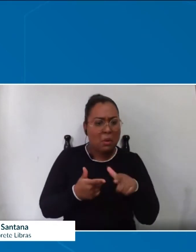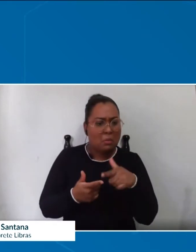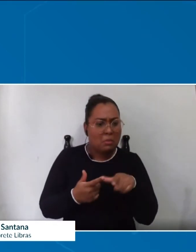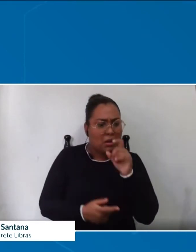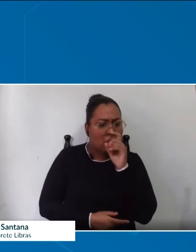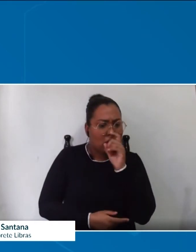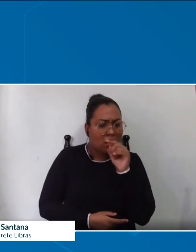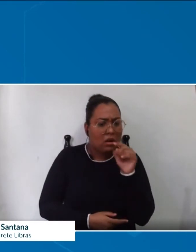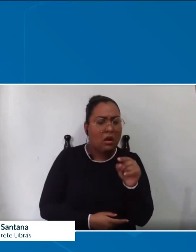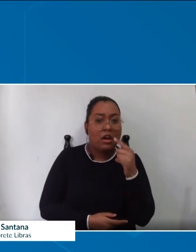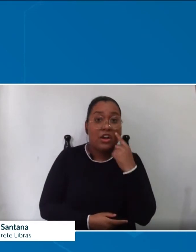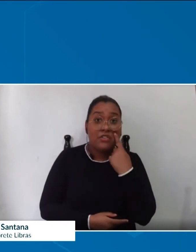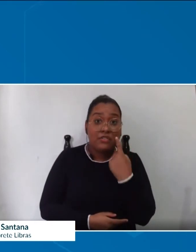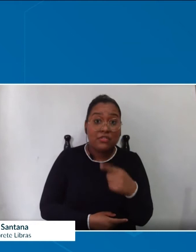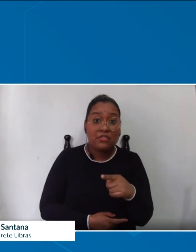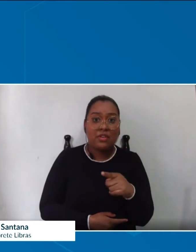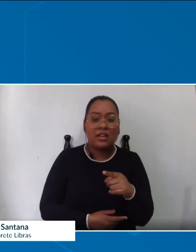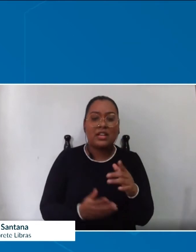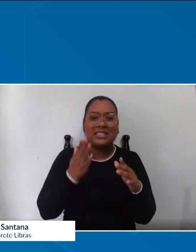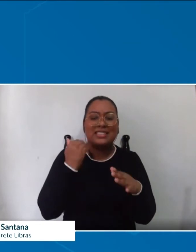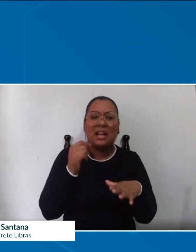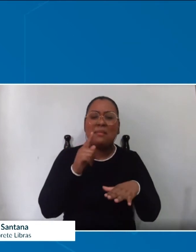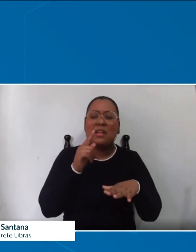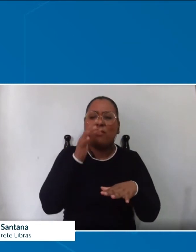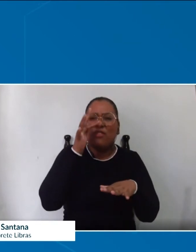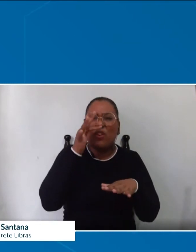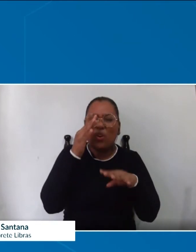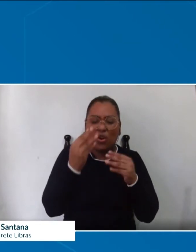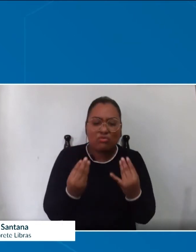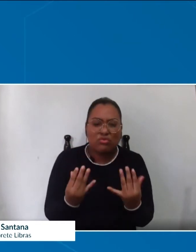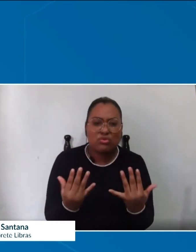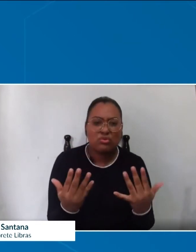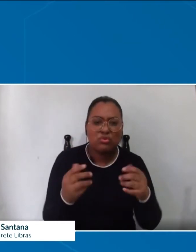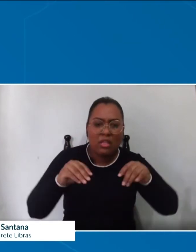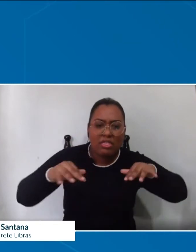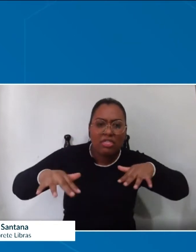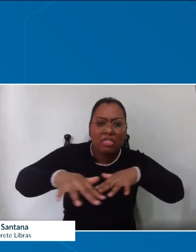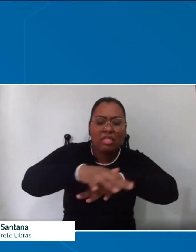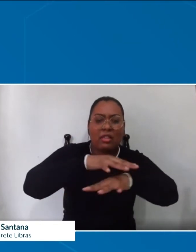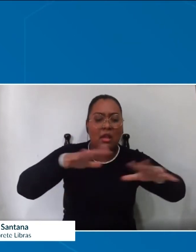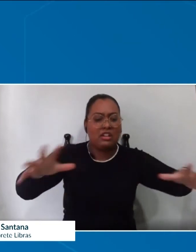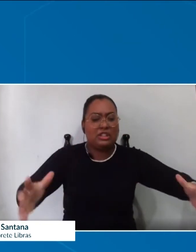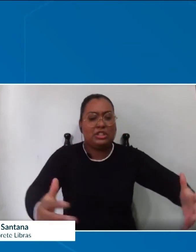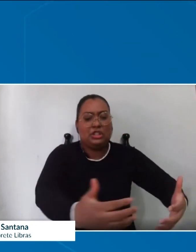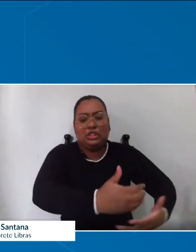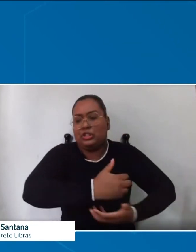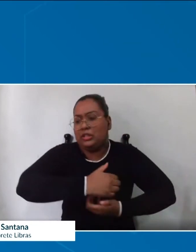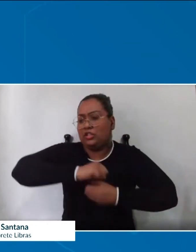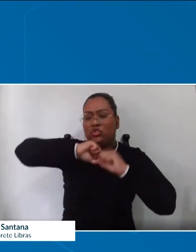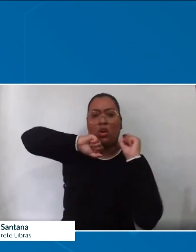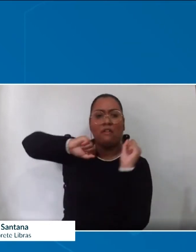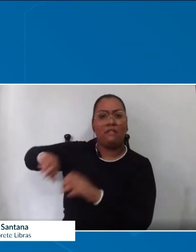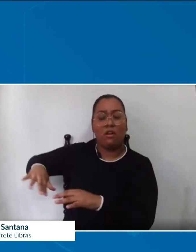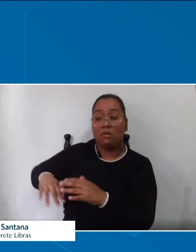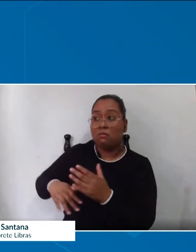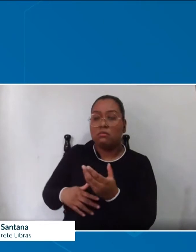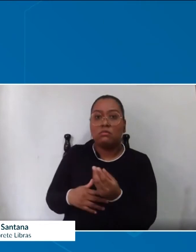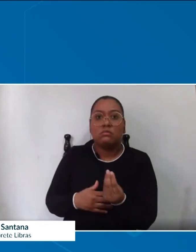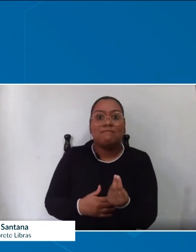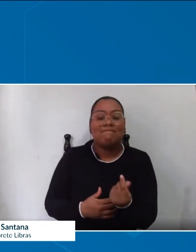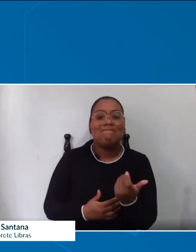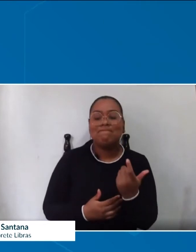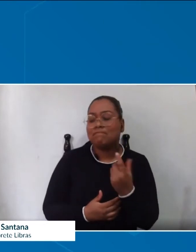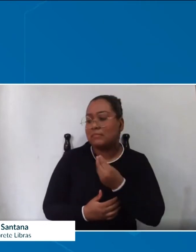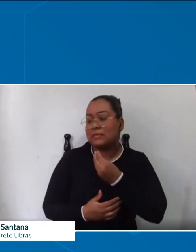retiram essas plantas aquáticas e jogam fora, descartam, e isso aí a